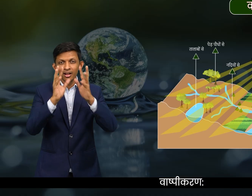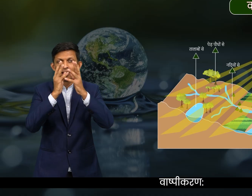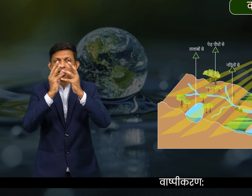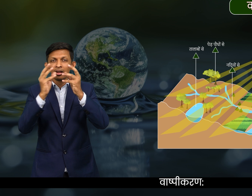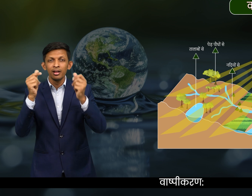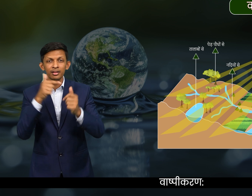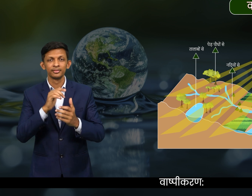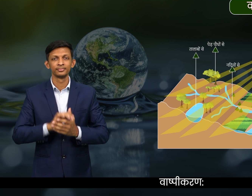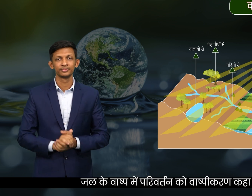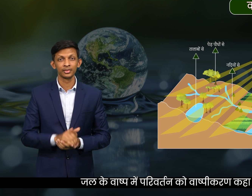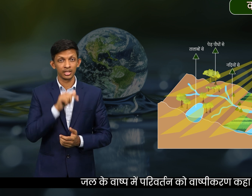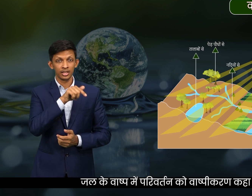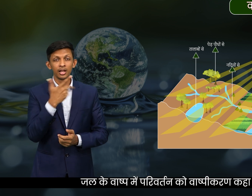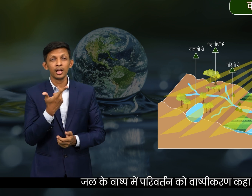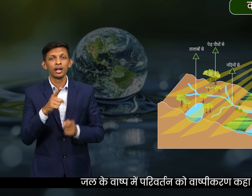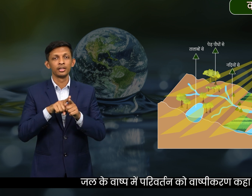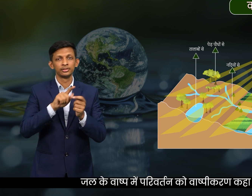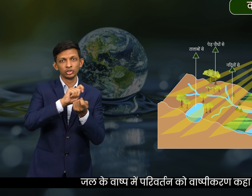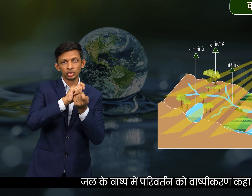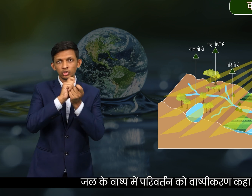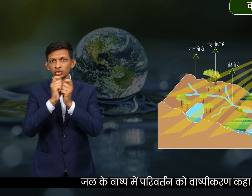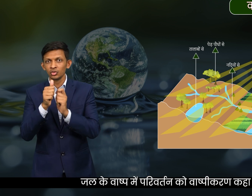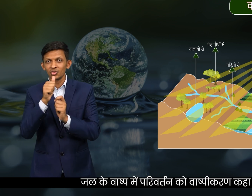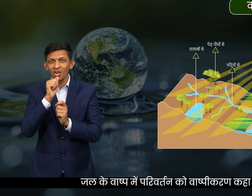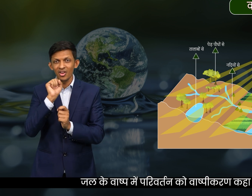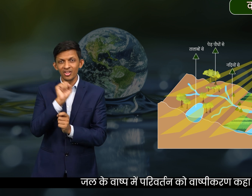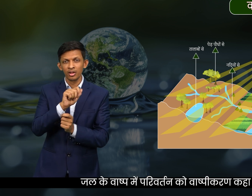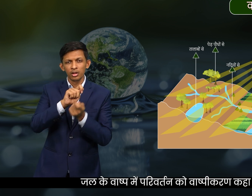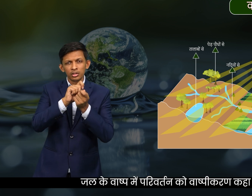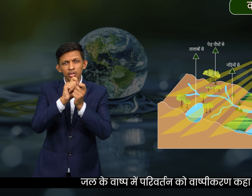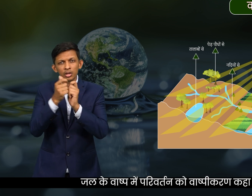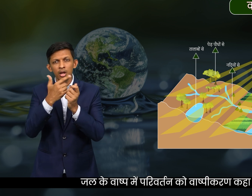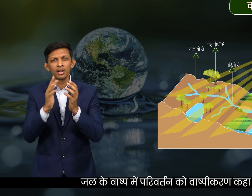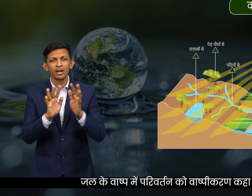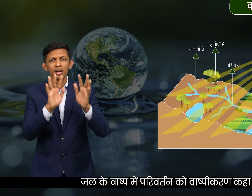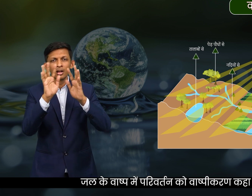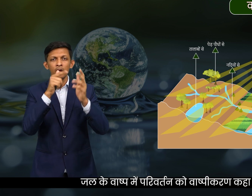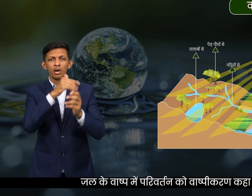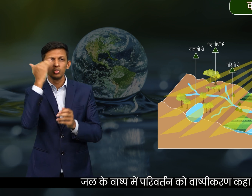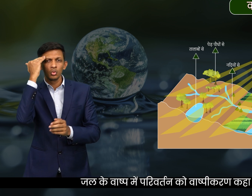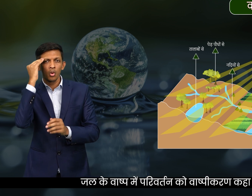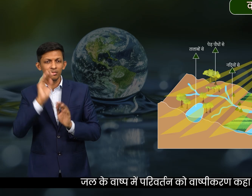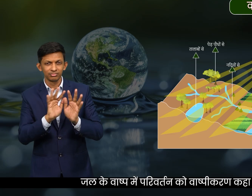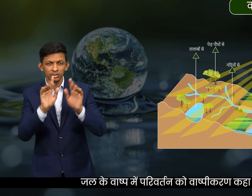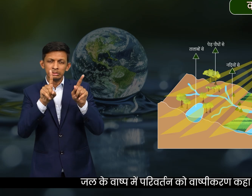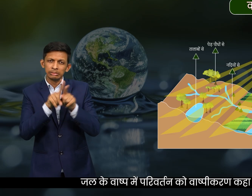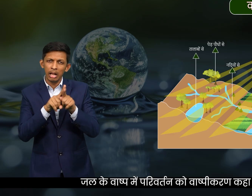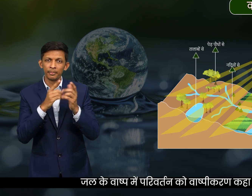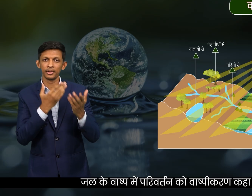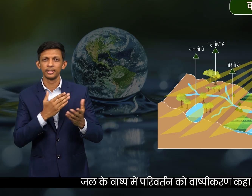वाष्पीकरण। जल के वाष्प में परिवर्तन को वाष्पीकरण कहा जाता है।